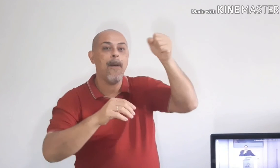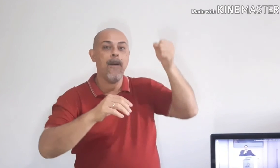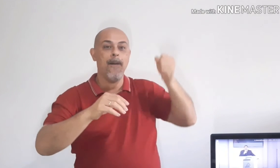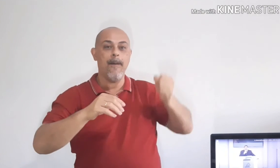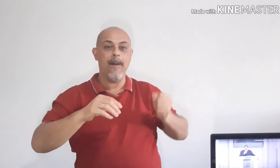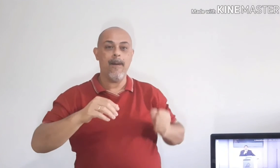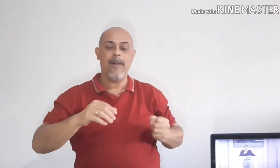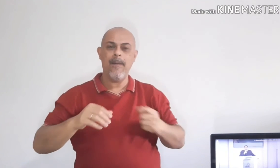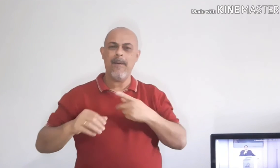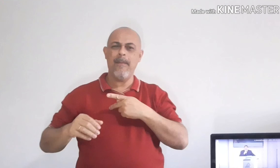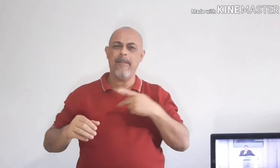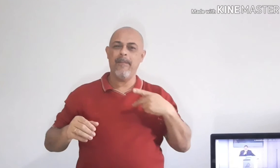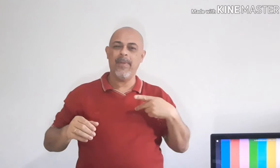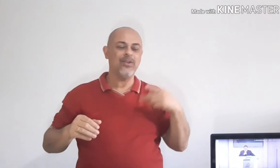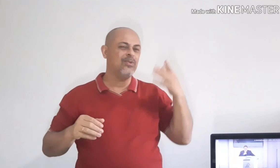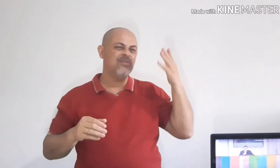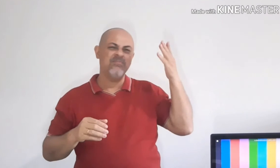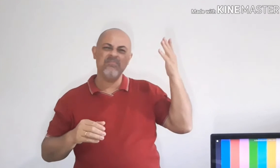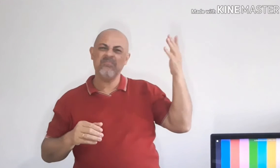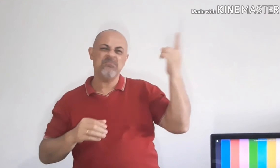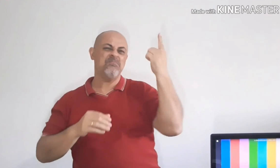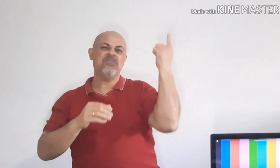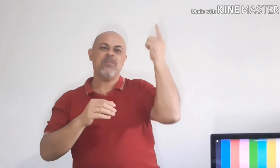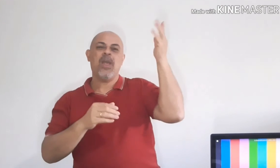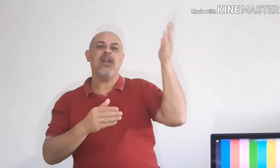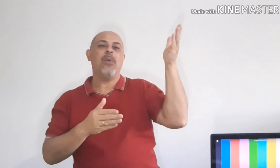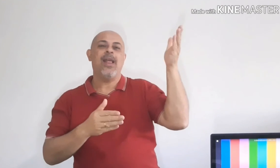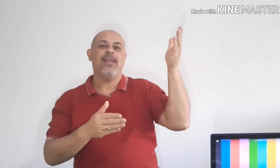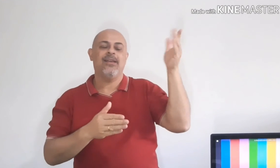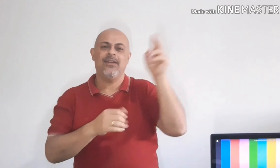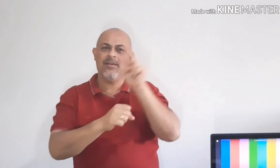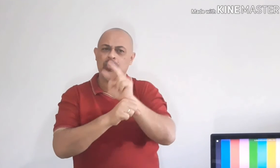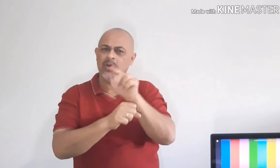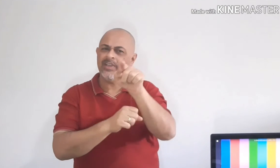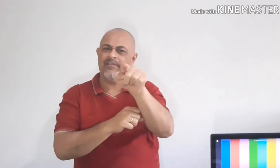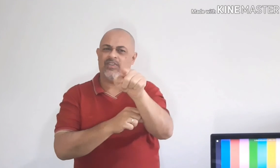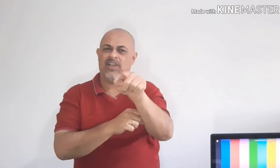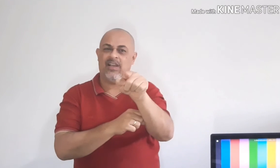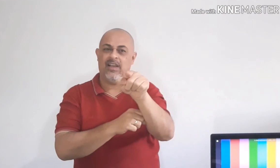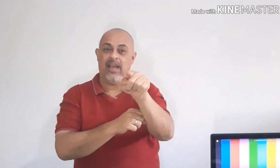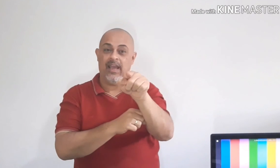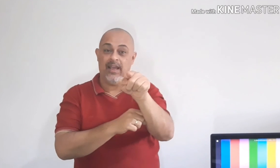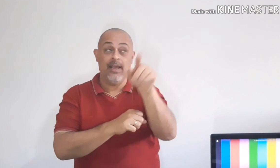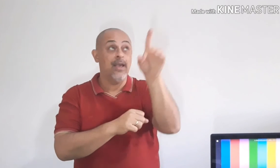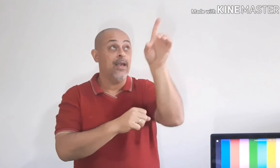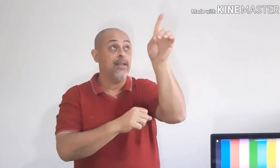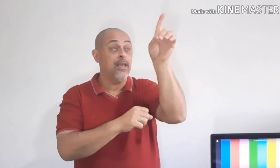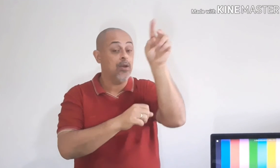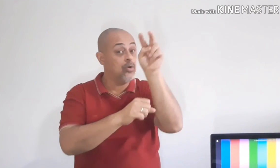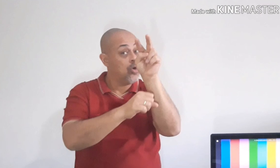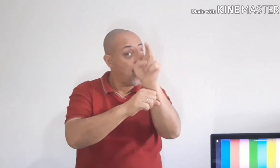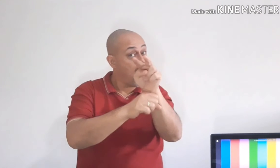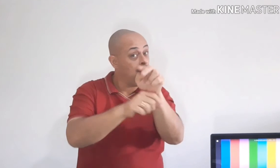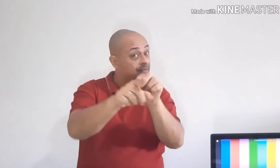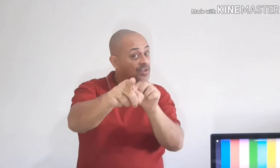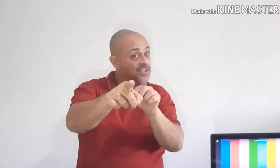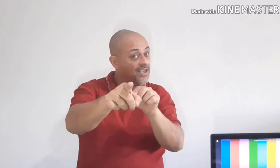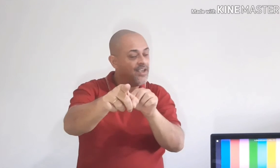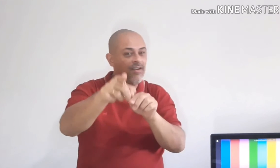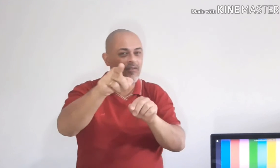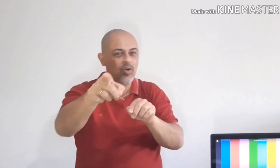coisa alguma a temer. Vou repetir, sobre o olhar zeloso do bom